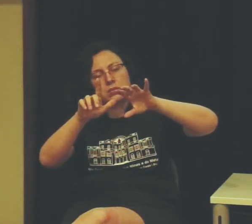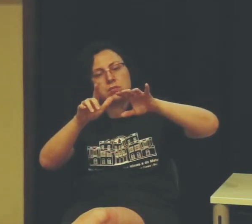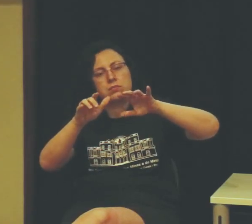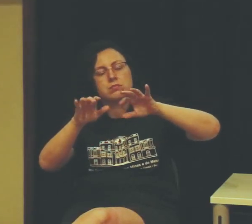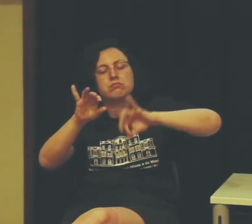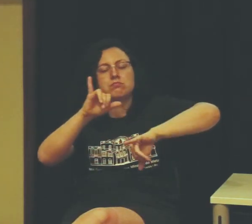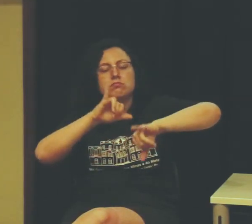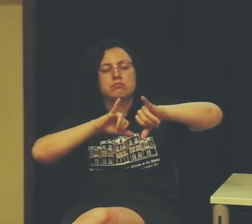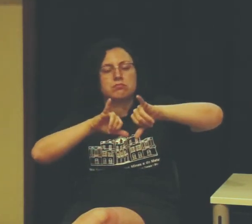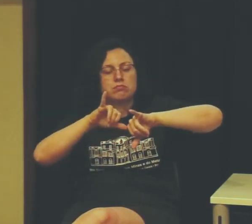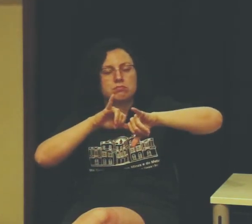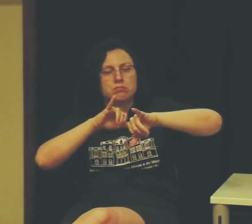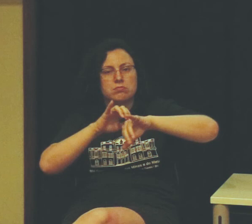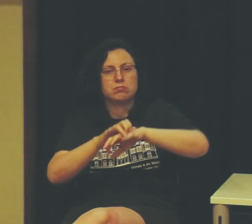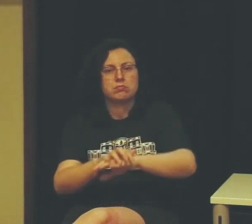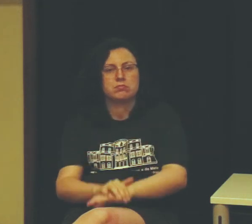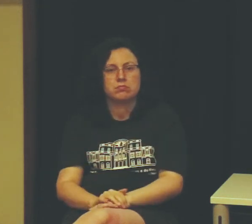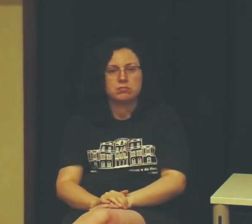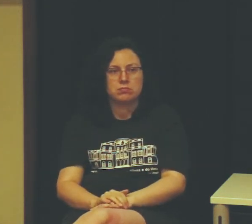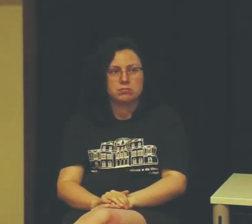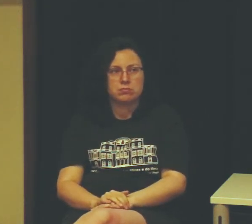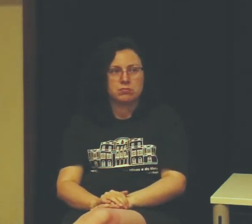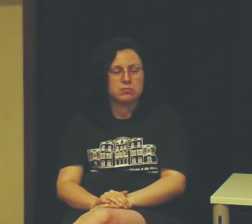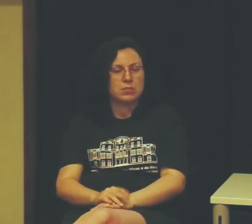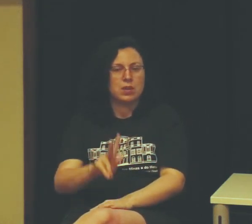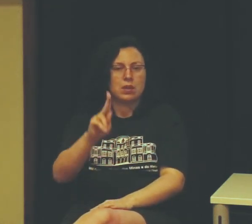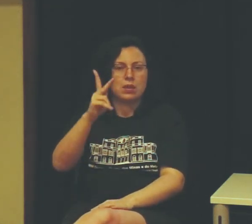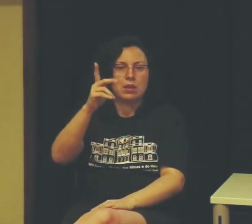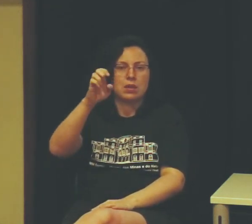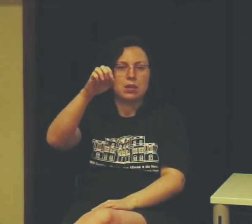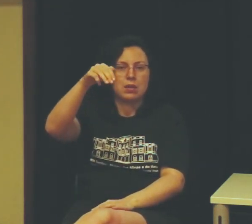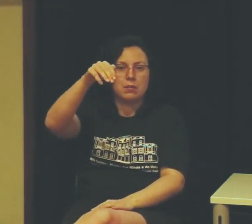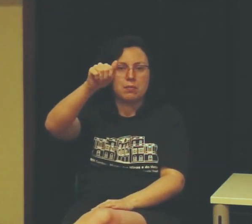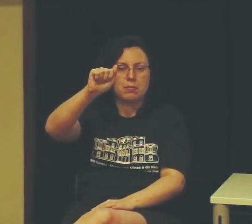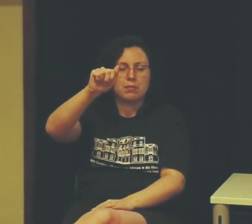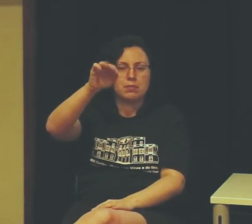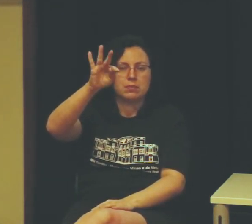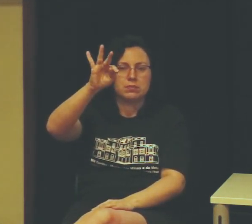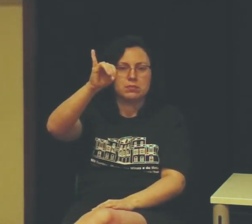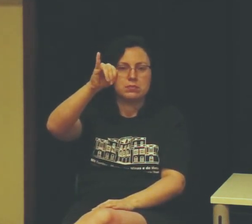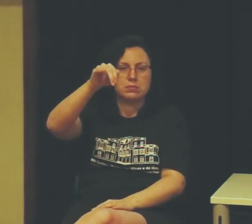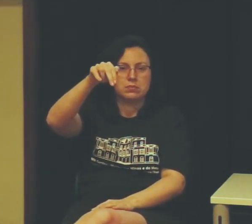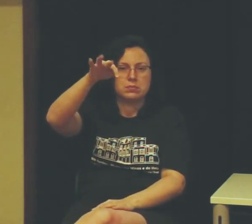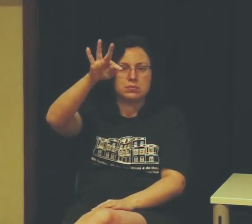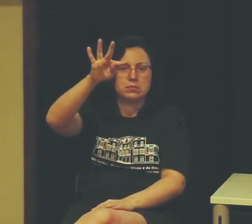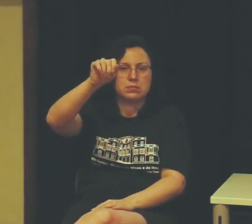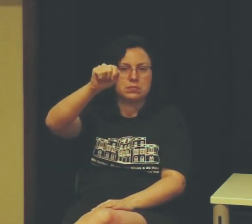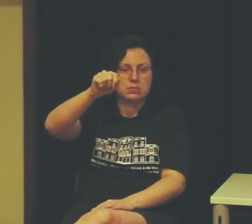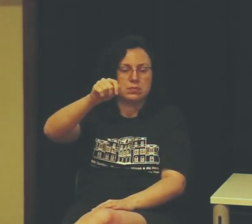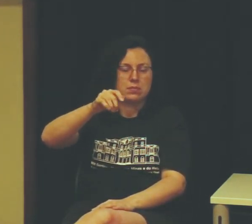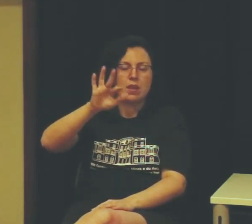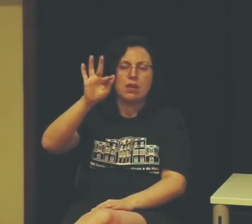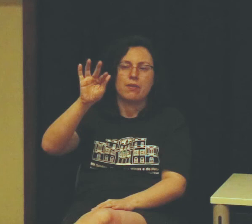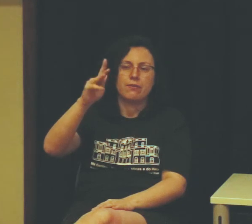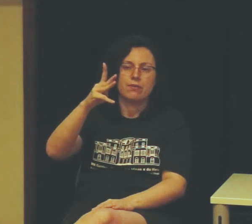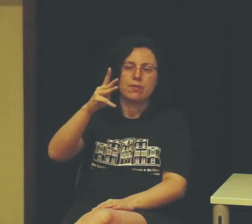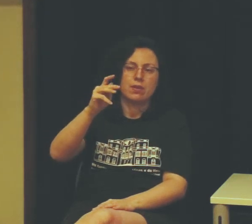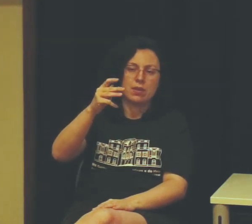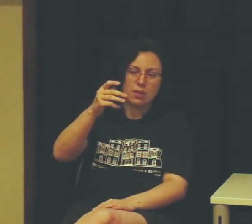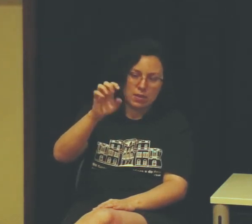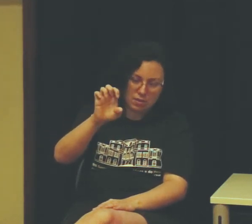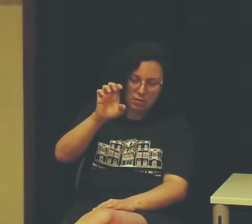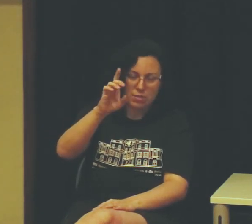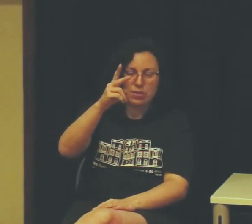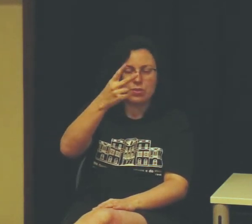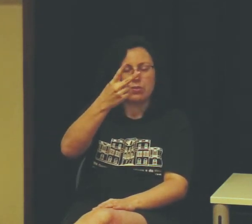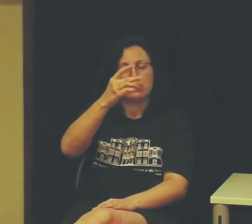do minério, então existe essa diferença, que é hematita. E é dessa hematita, o Fe2O3, que a gente obtém o